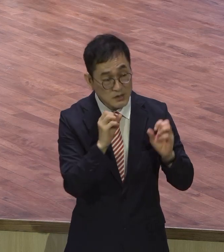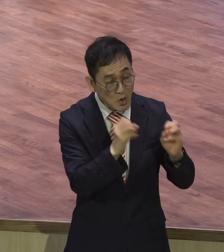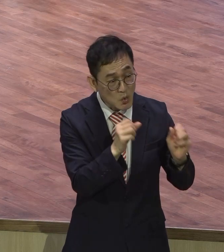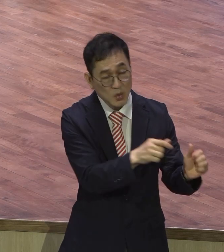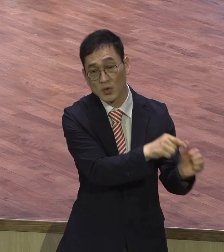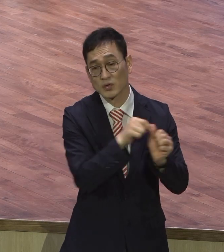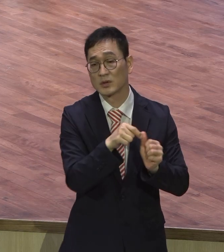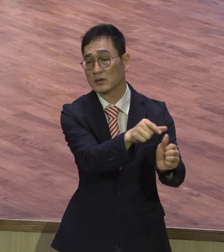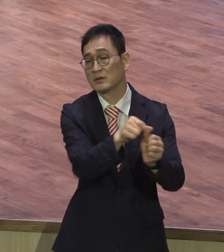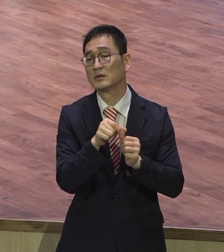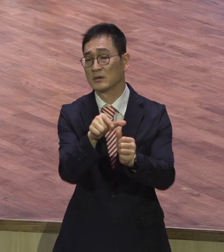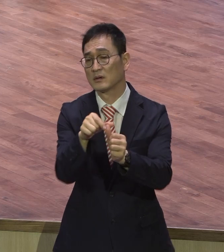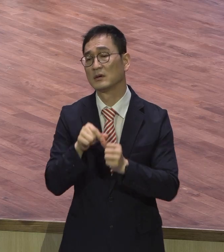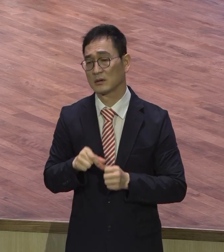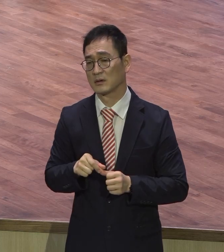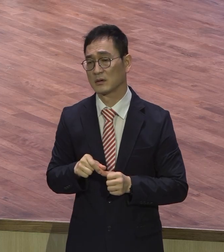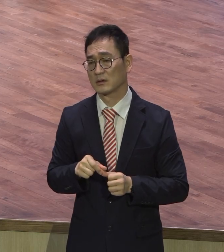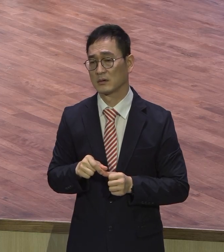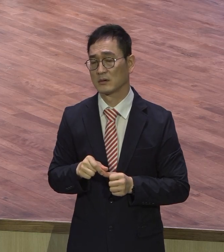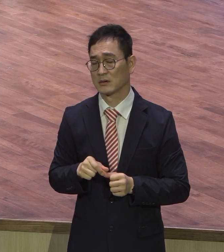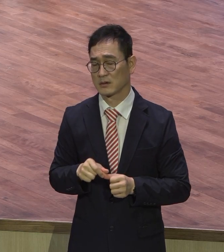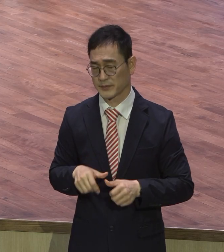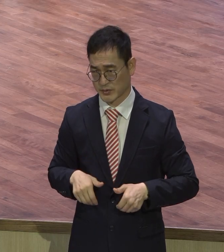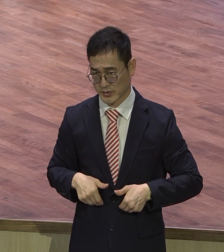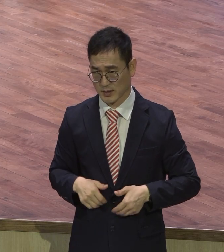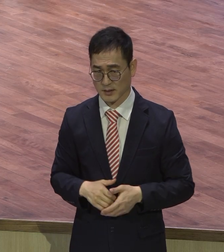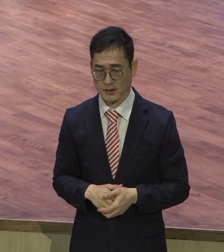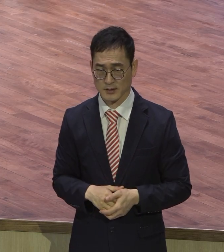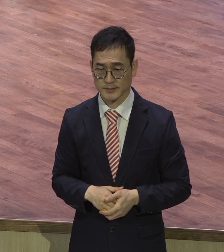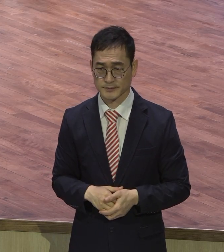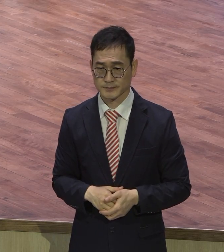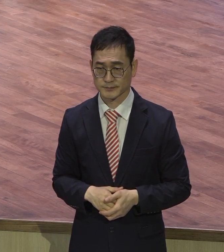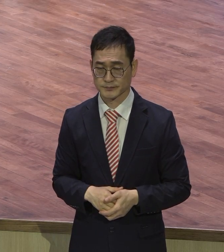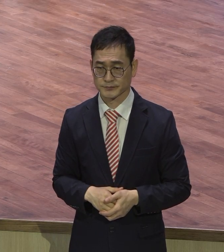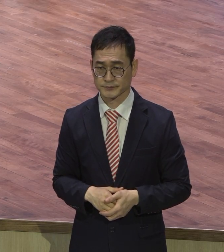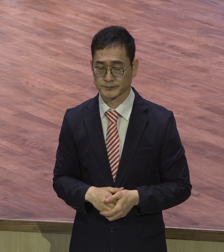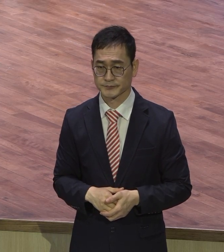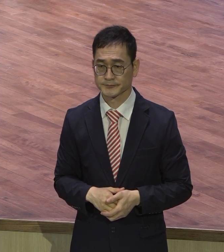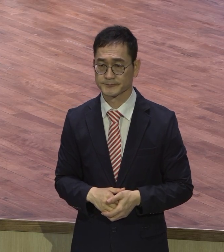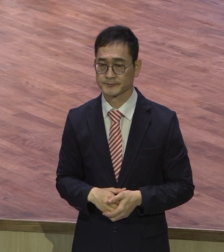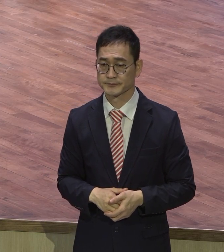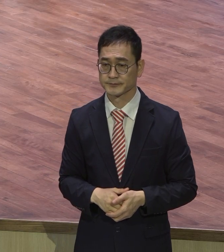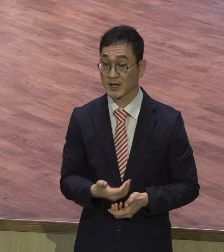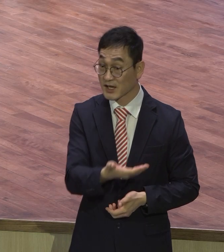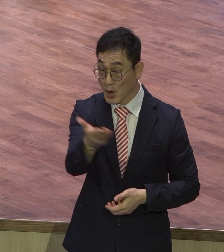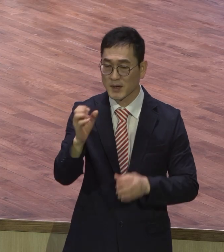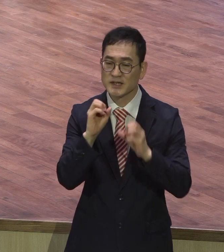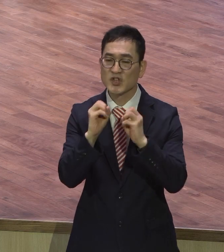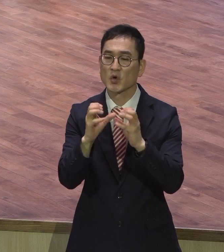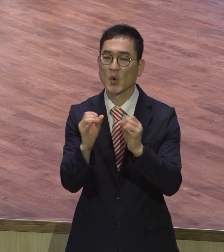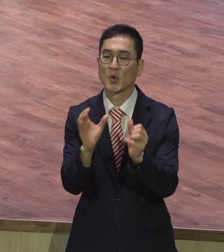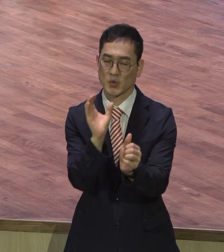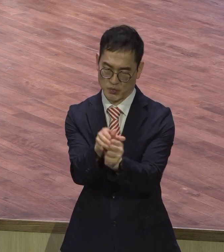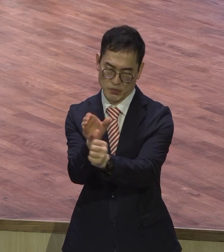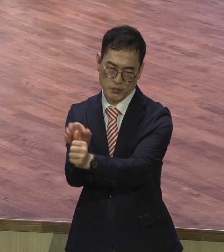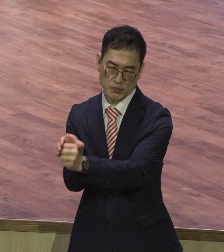대상자들이에요. 그래서 여러분이 현장 선교사라고 여러분이 전도사라고요.